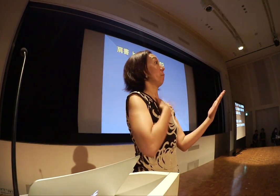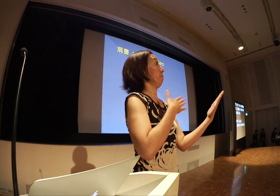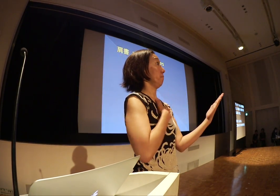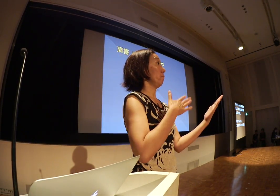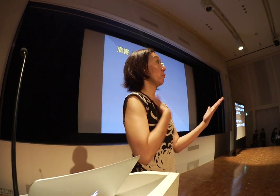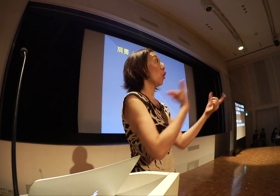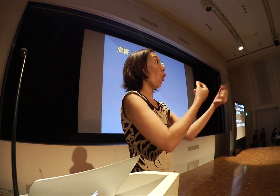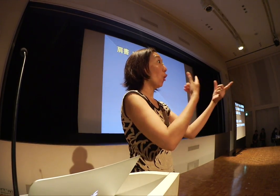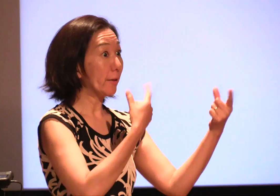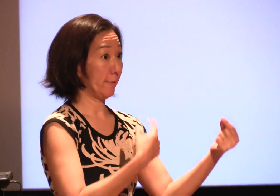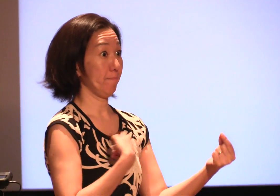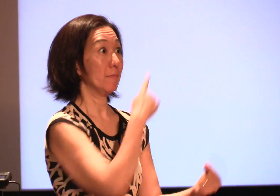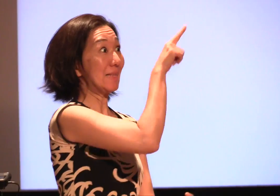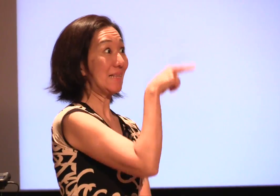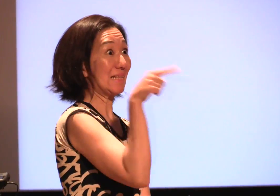こちらのプロフィールにありますように、